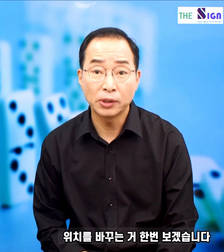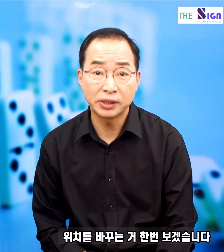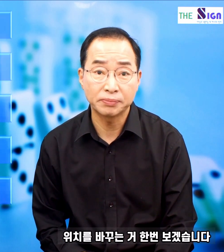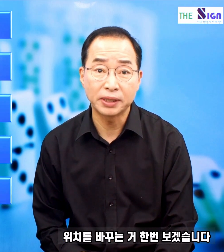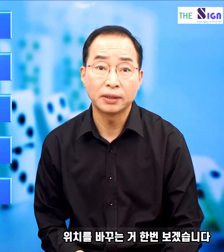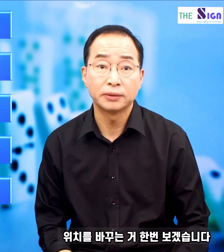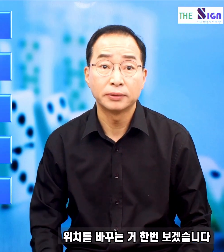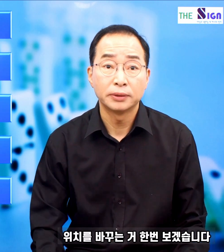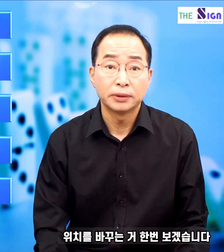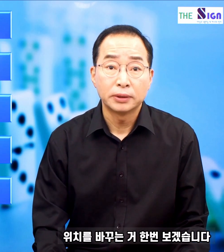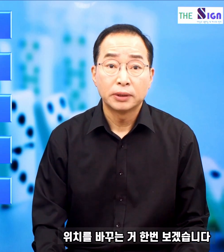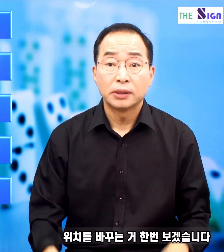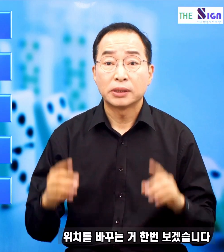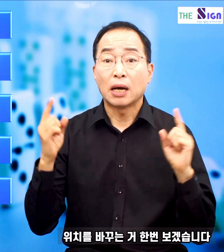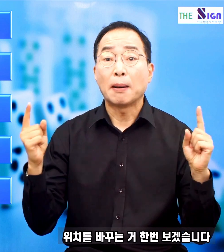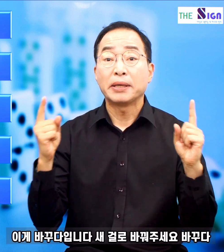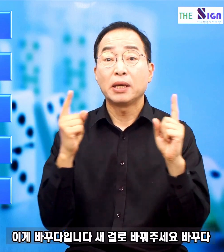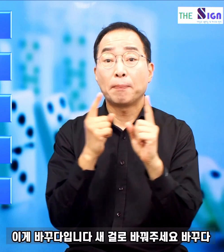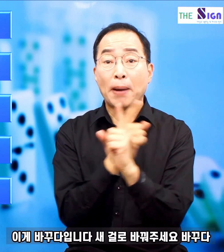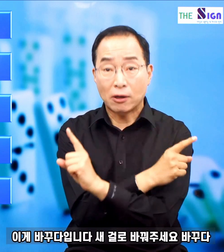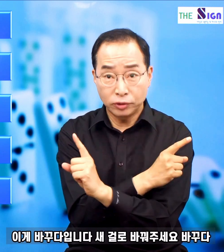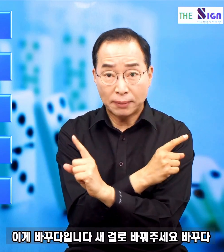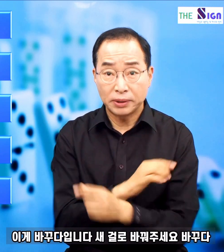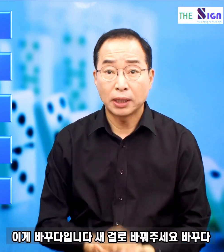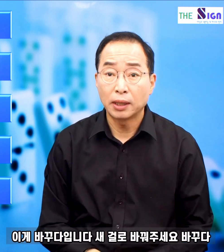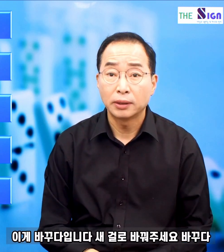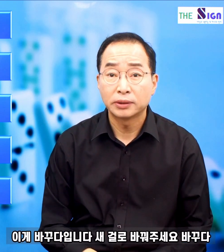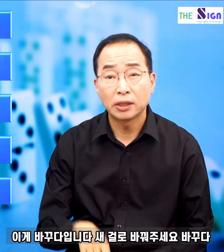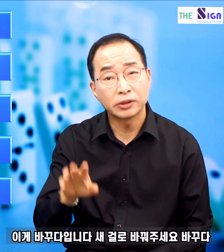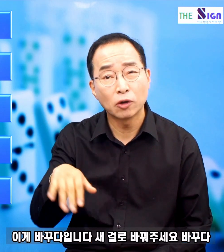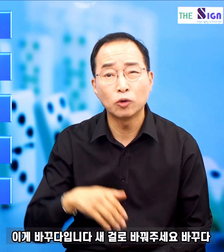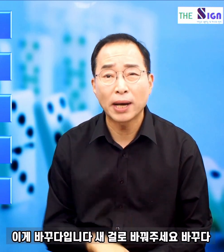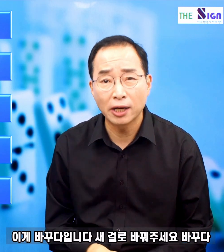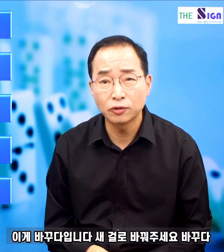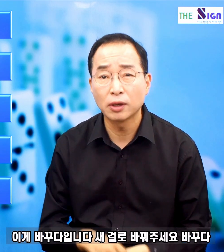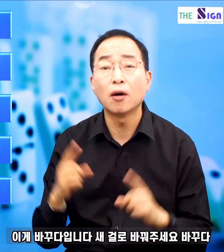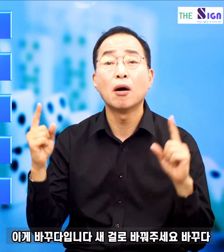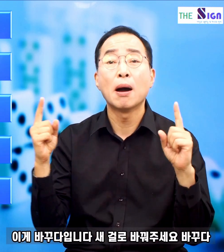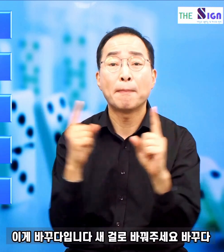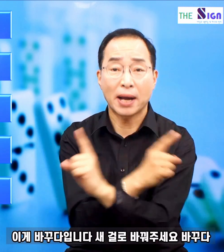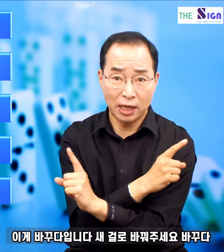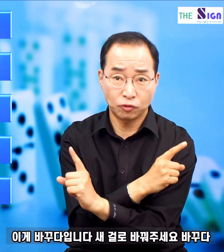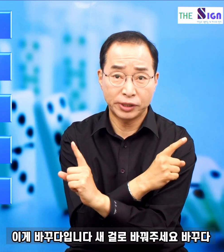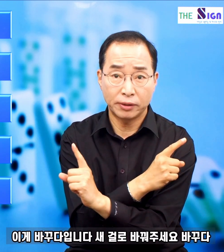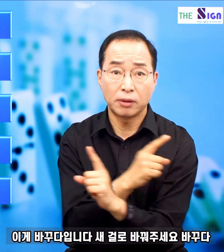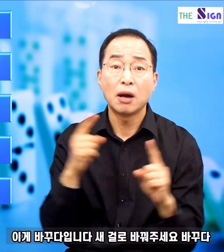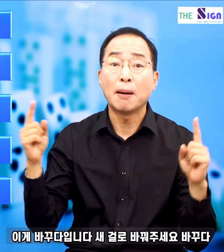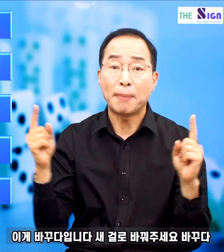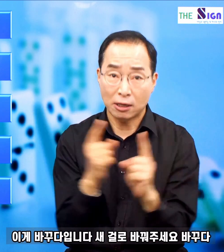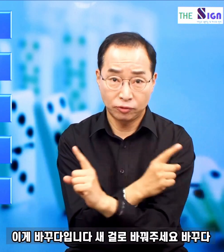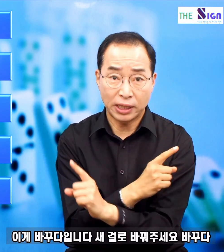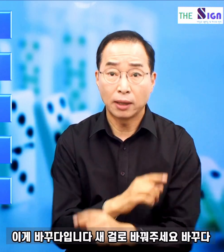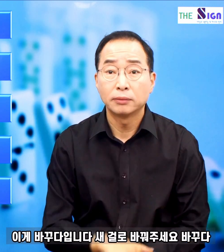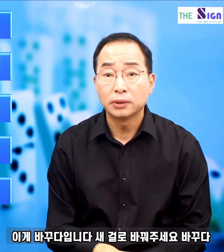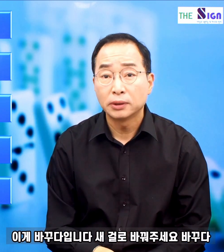보겠습니다. 자, 이게 바꾸다입니다. 자, 이거 새 걸로 바꿔주세요. 바꿔주세요. 바꾸다.